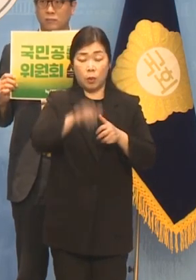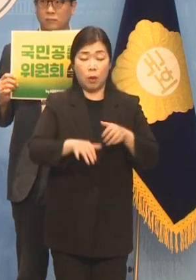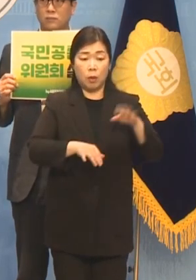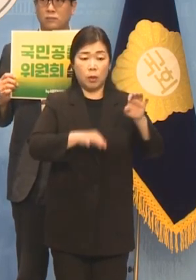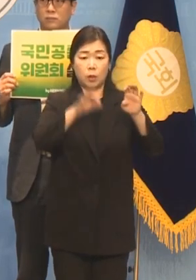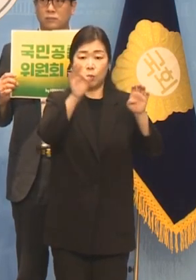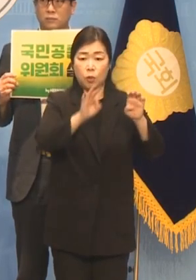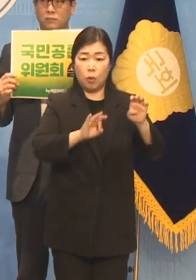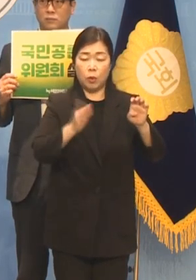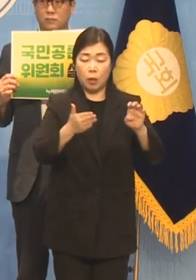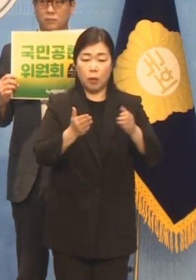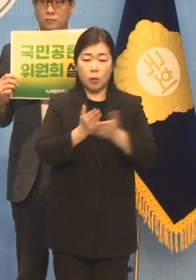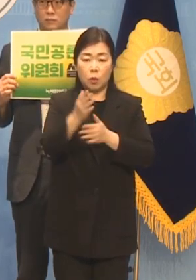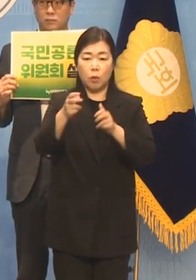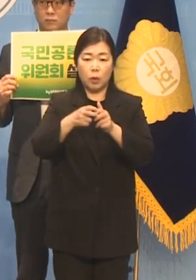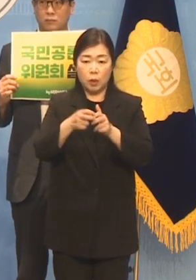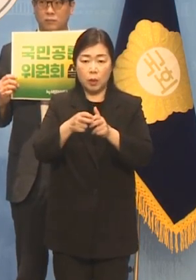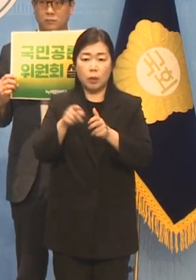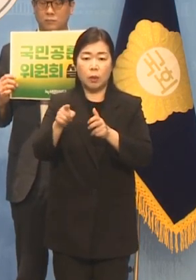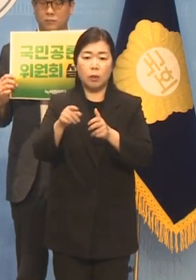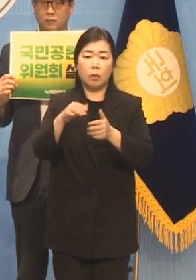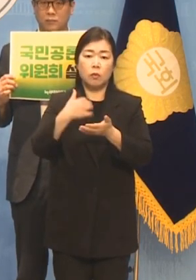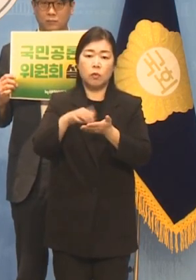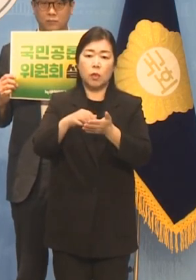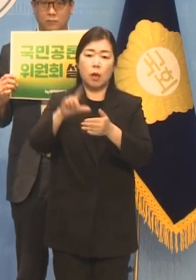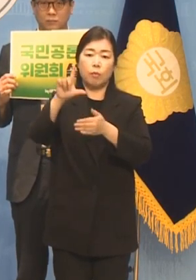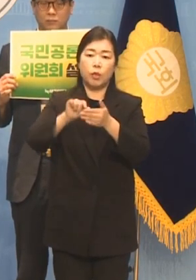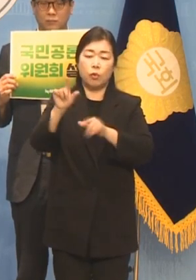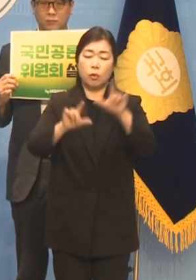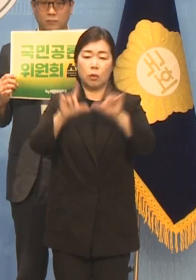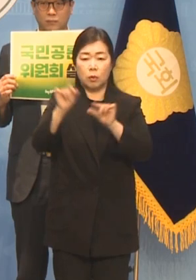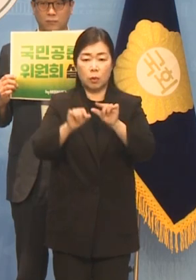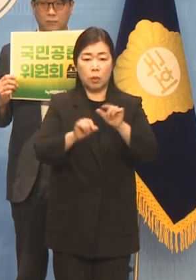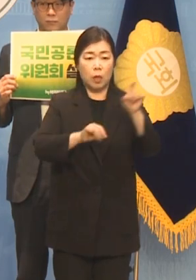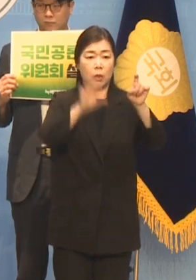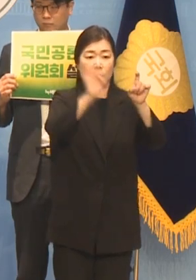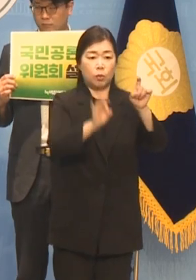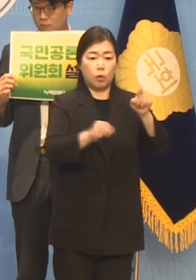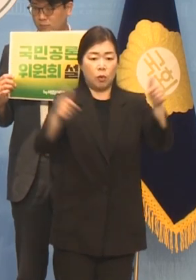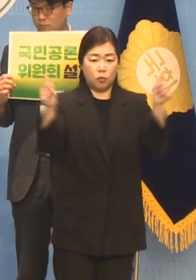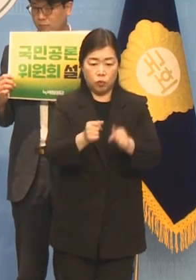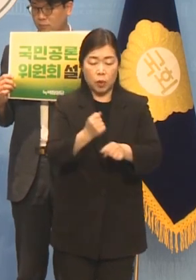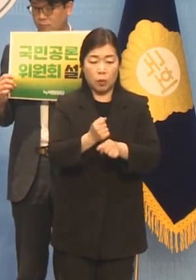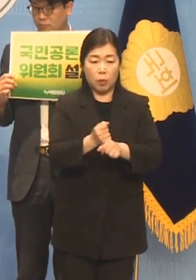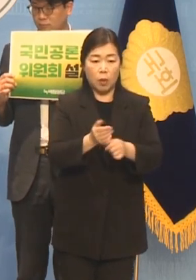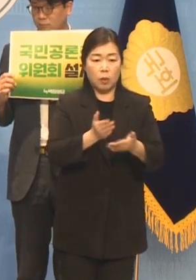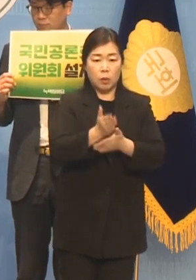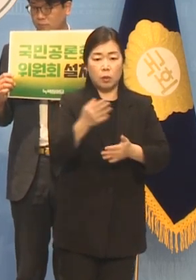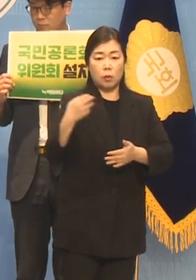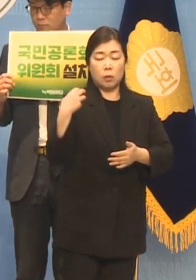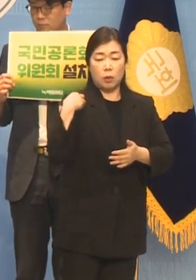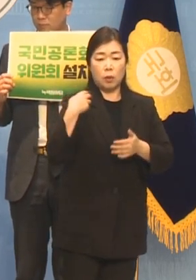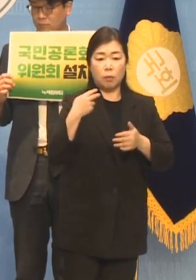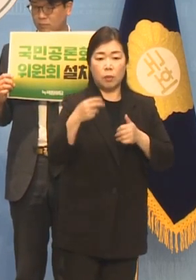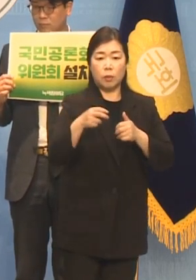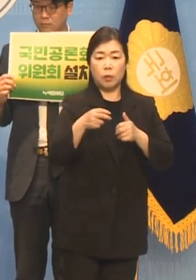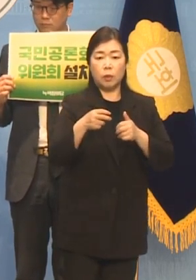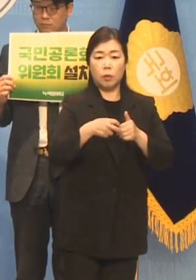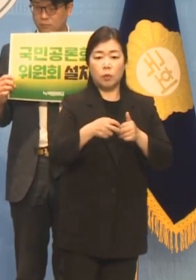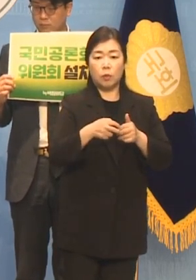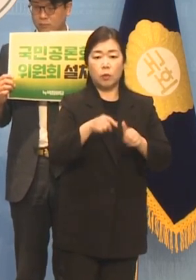전공의 비중을 미국, 일본처럼 10%대로 낮추고 전임의 교수 채용 비율을 확대해야